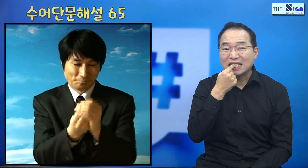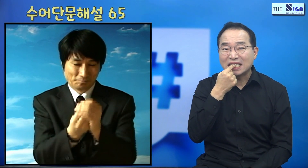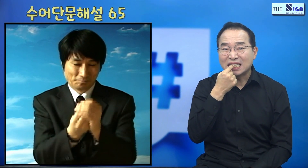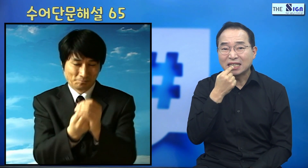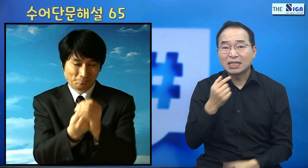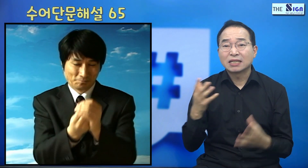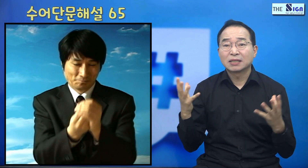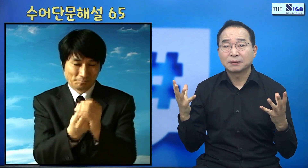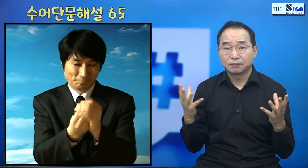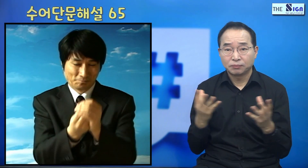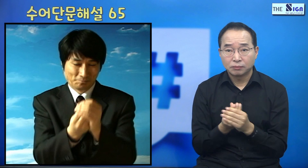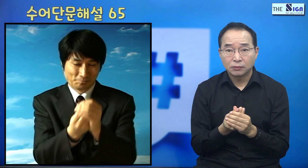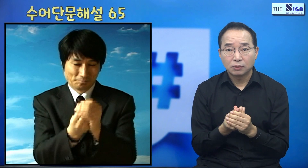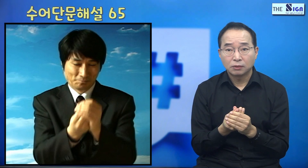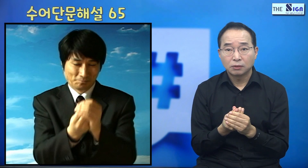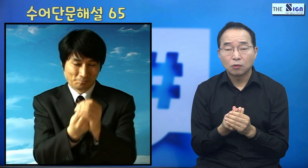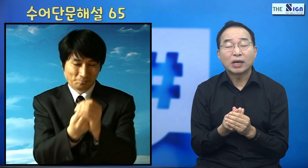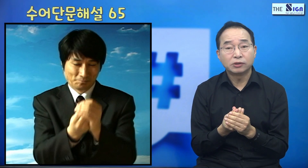이